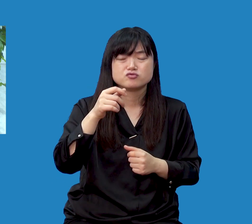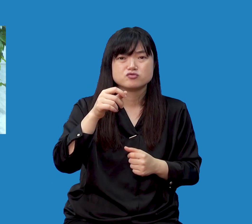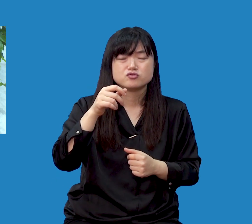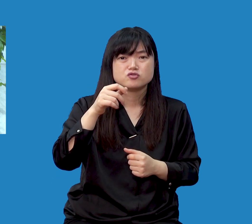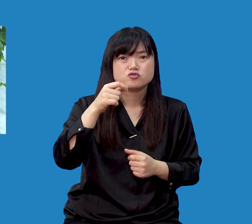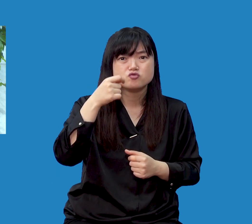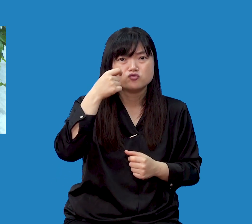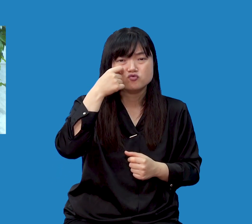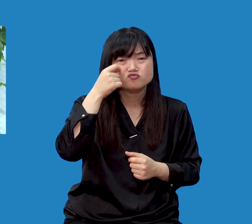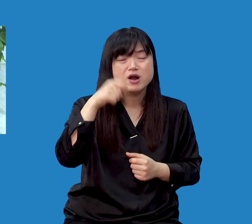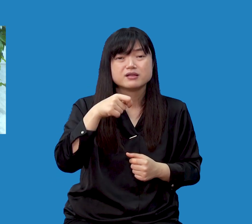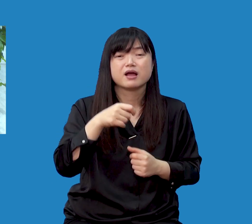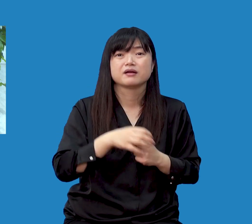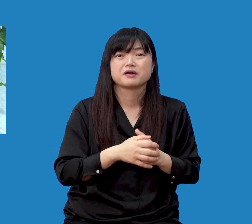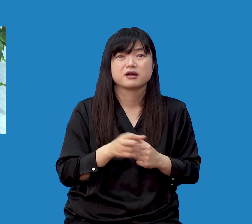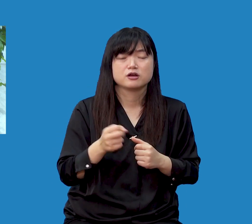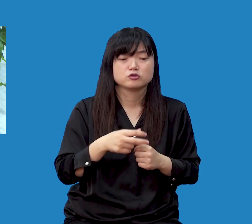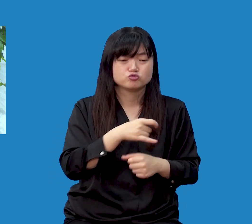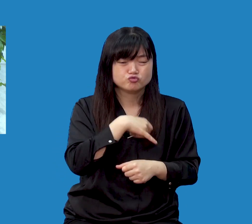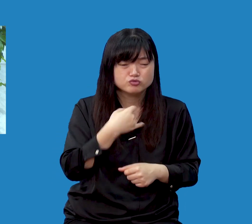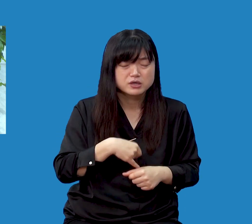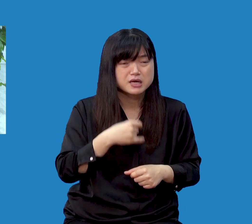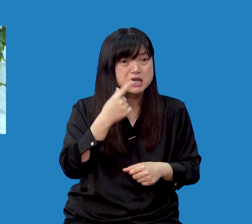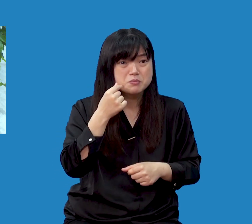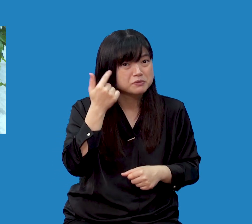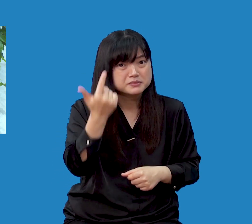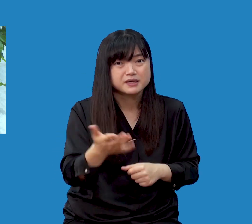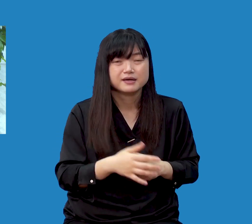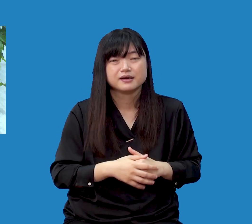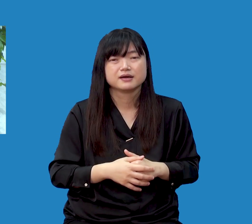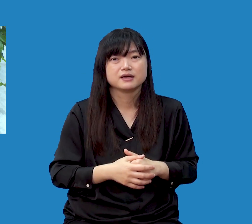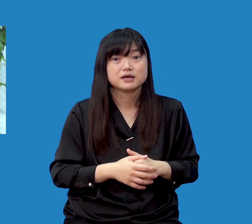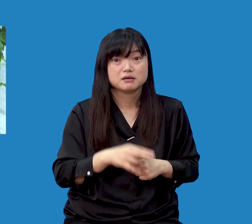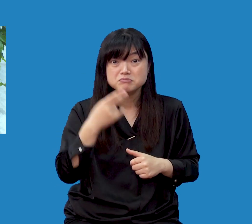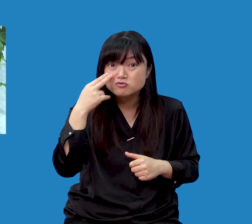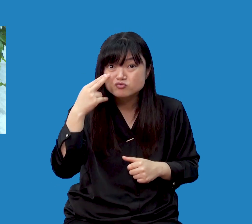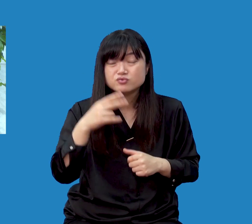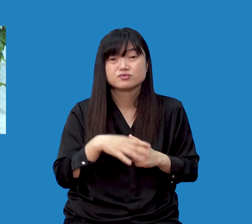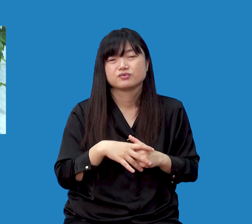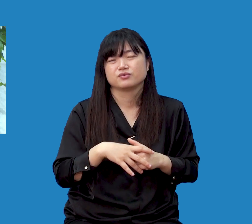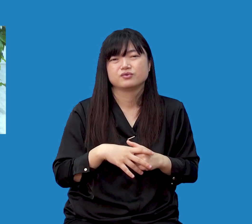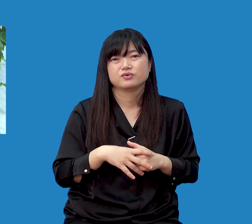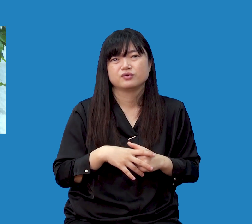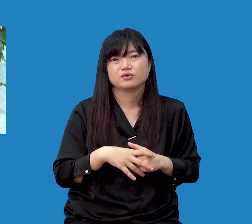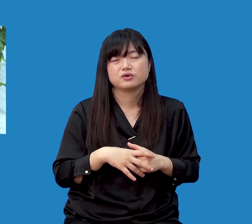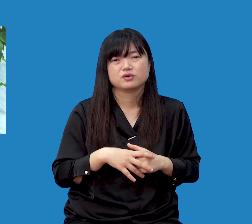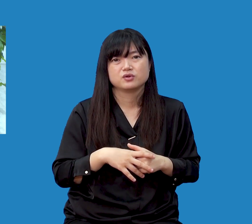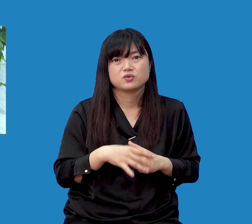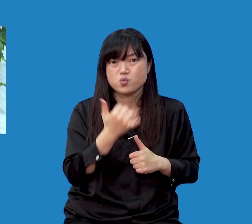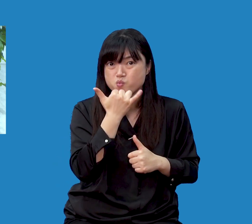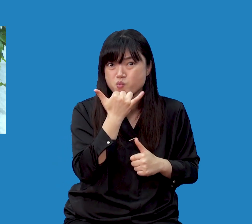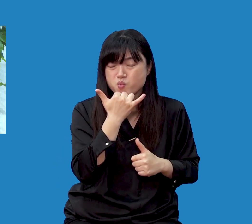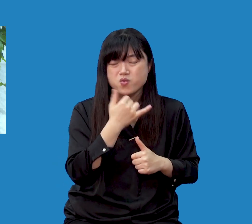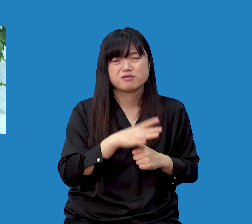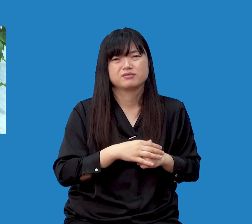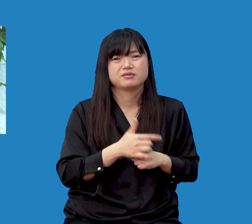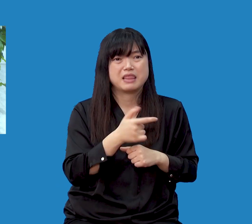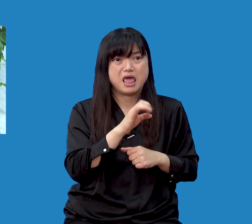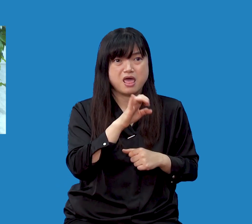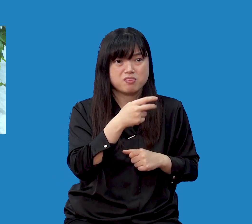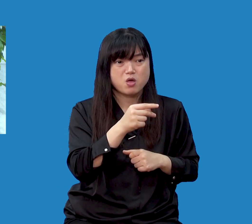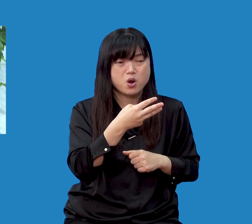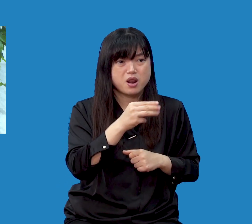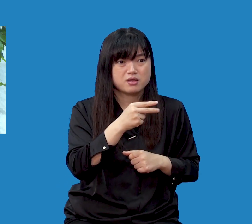우크라이나입니까? 중국입니까? 일본입니까? 미국입니까? 독일입니까?